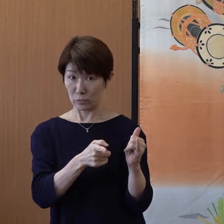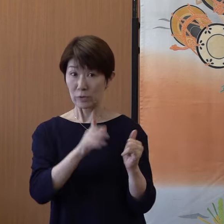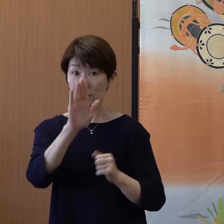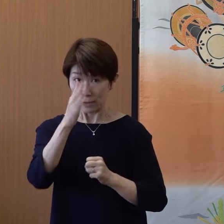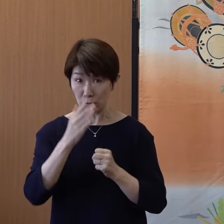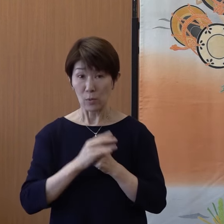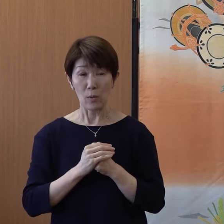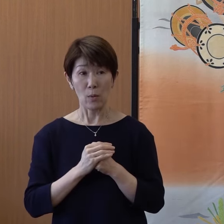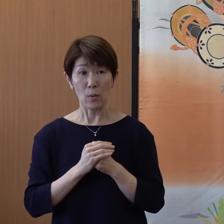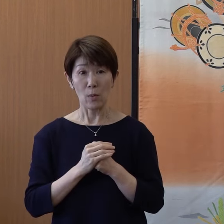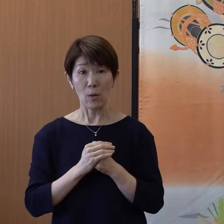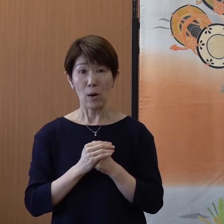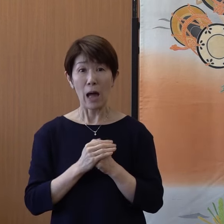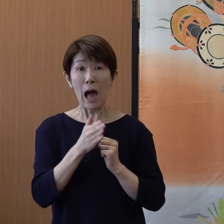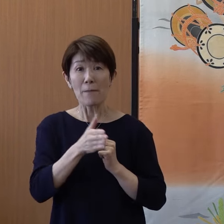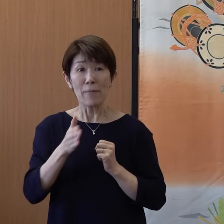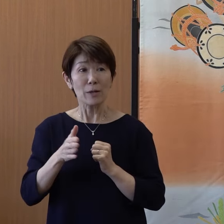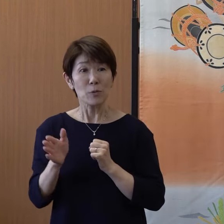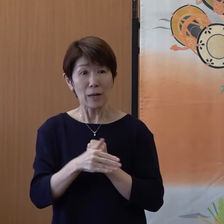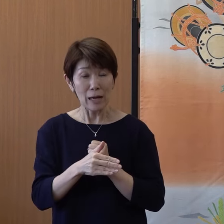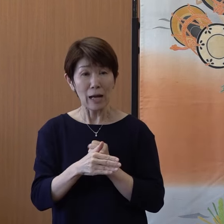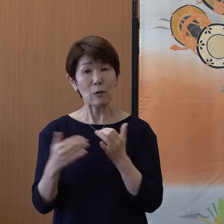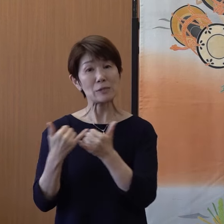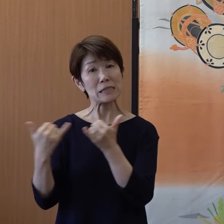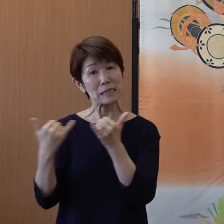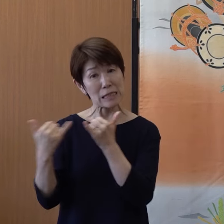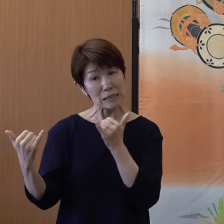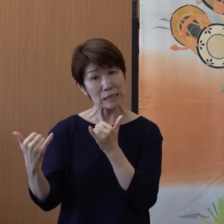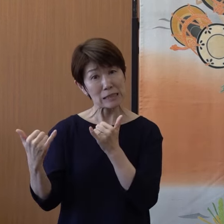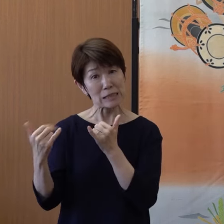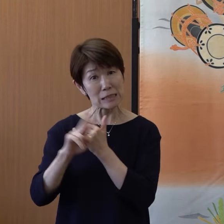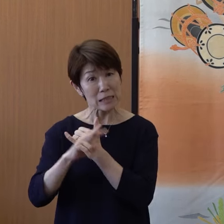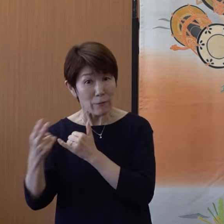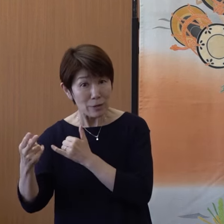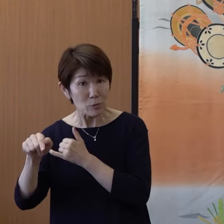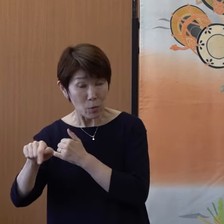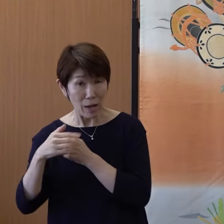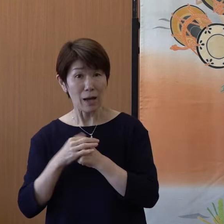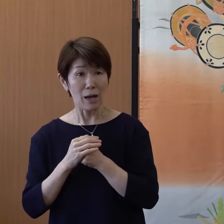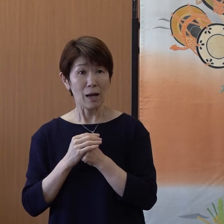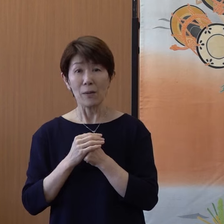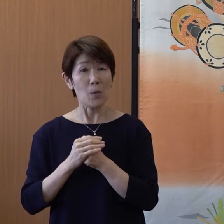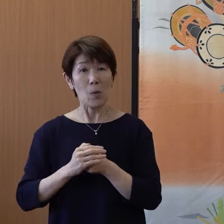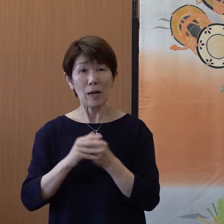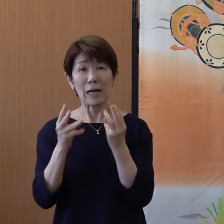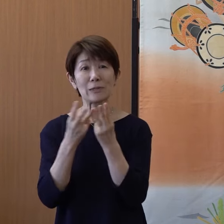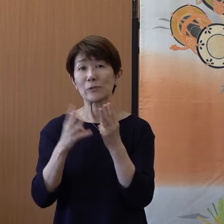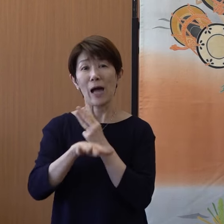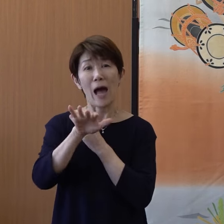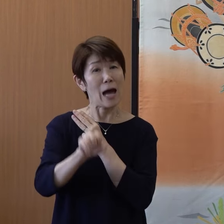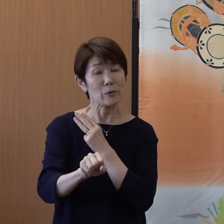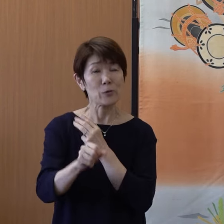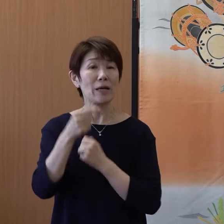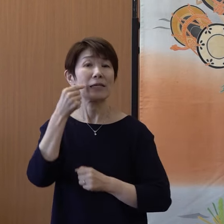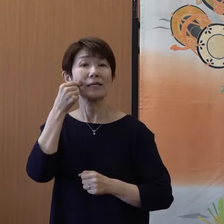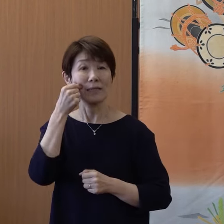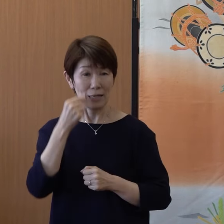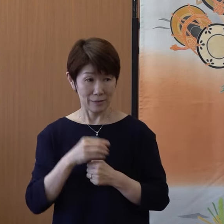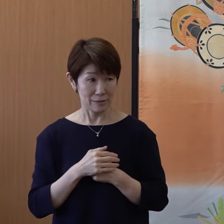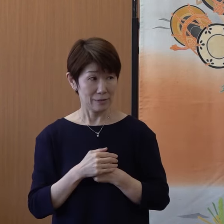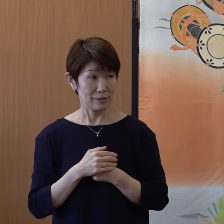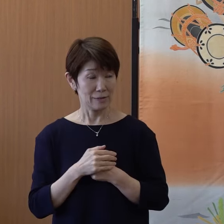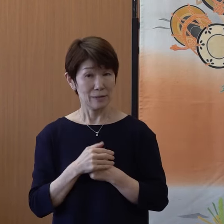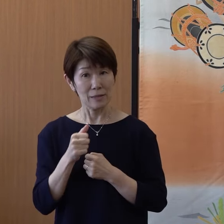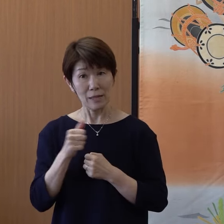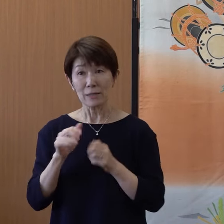アパートからまたご親戚のところまでってなると、ちょっと数が把握できません。ただ全体